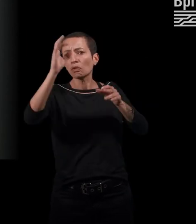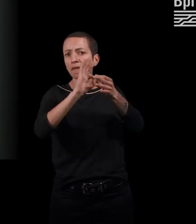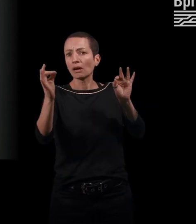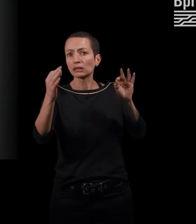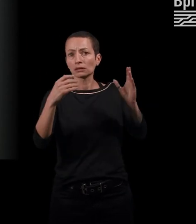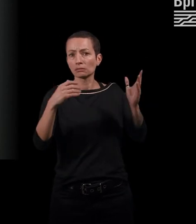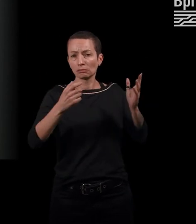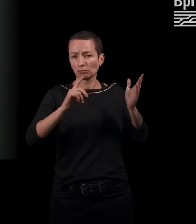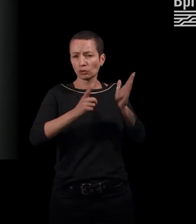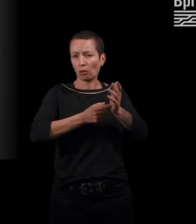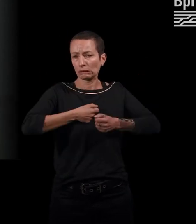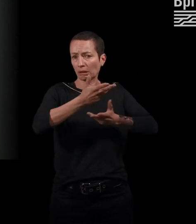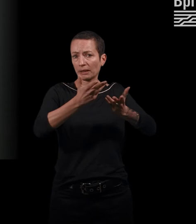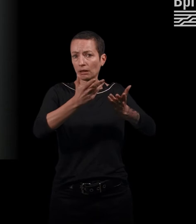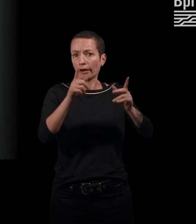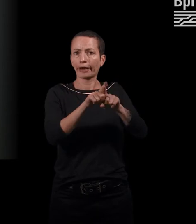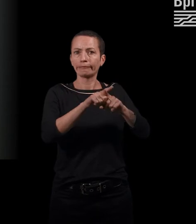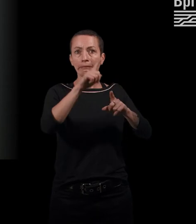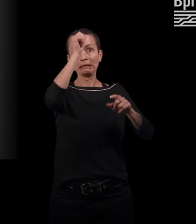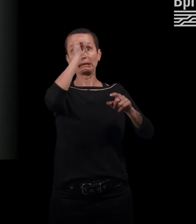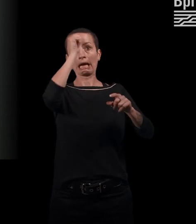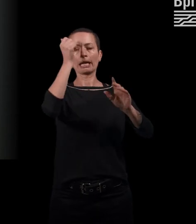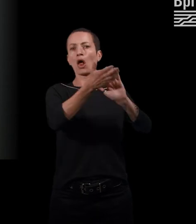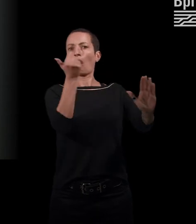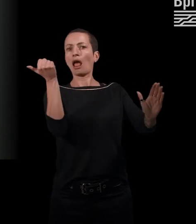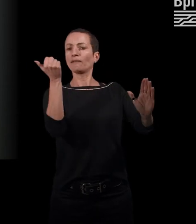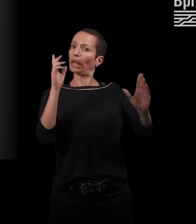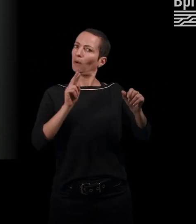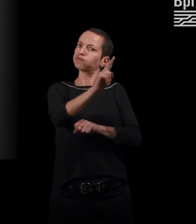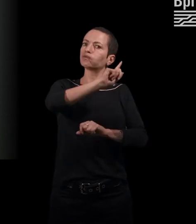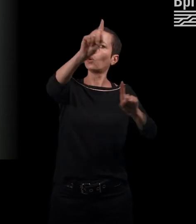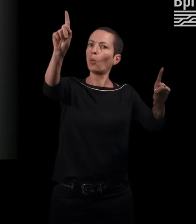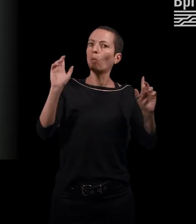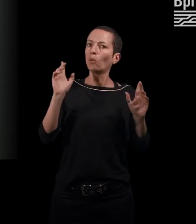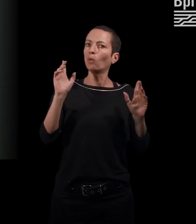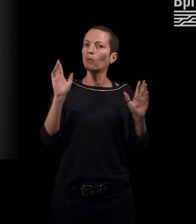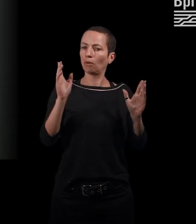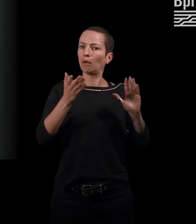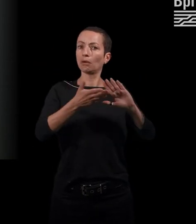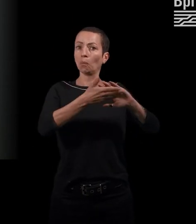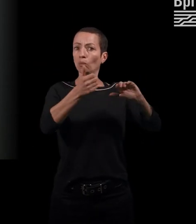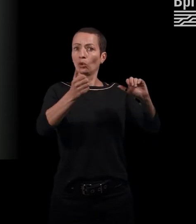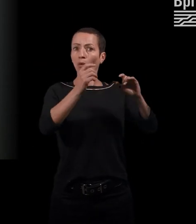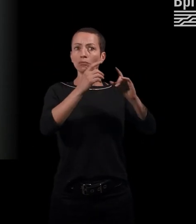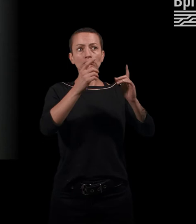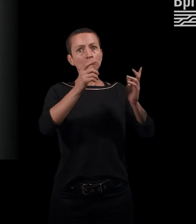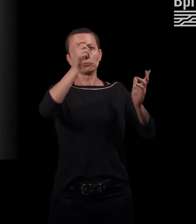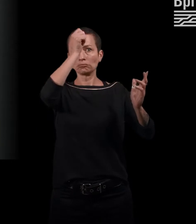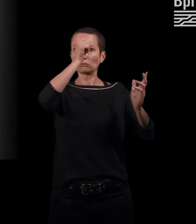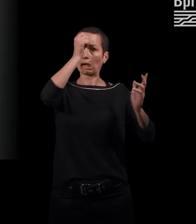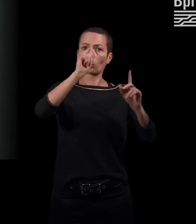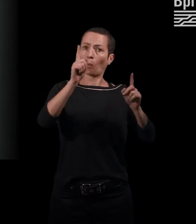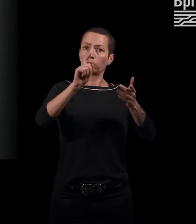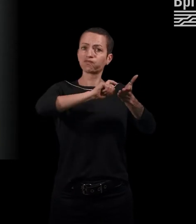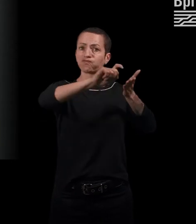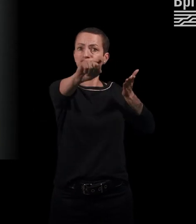s'exprimer sur tous les murs et ils veulent désacraliser, sans nécessairement blasphémer, mais désacraliser les murs de la ville,